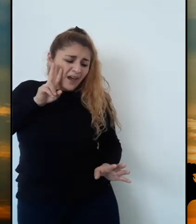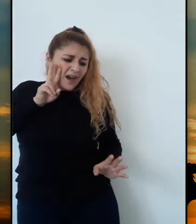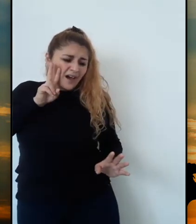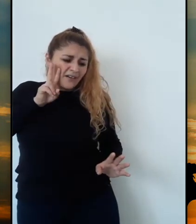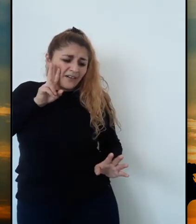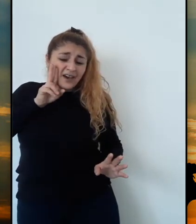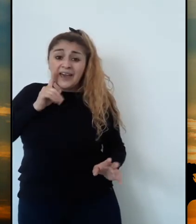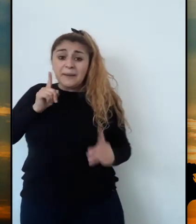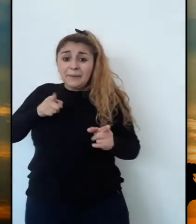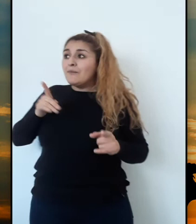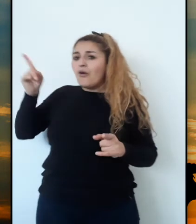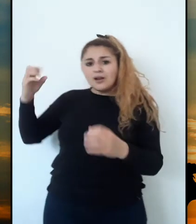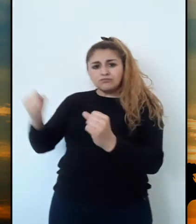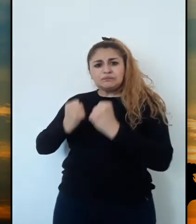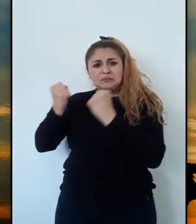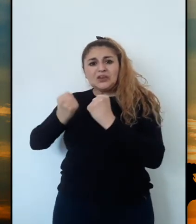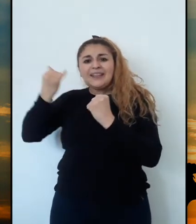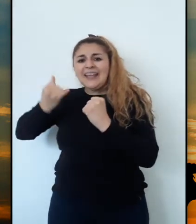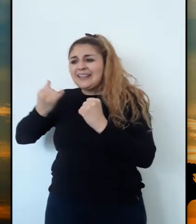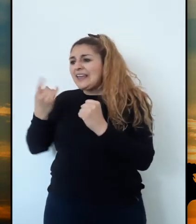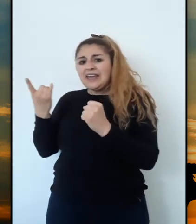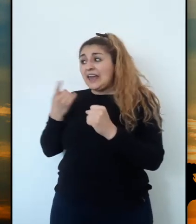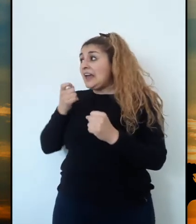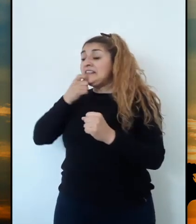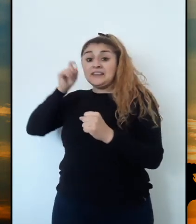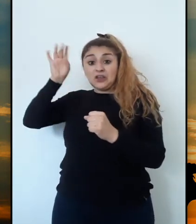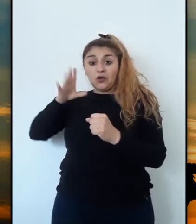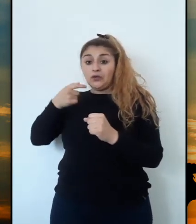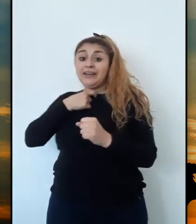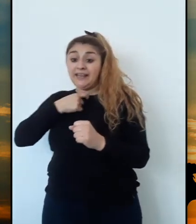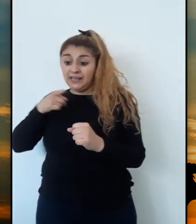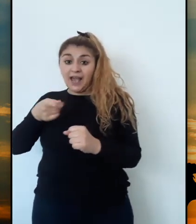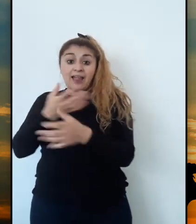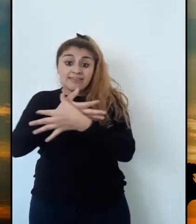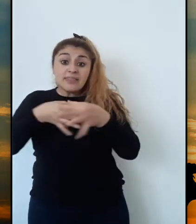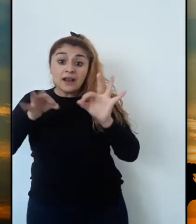podía salvarlo de la muerte, y puis sa mort a été une chose bonne ou mauvaise